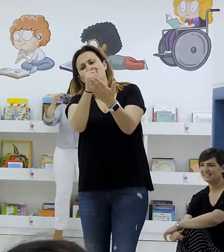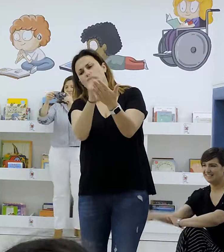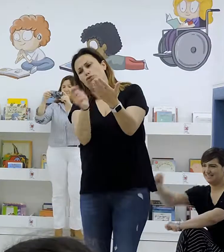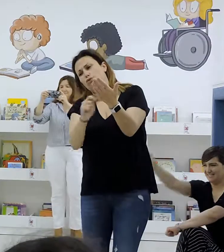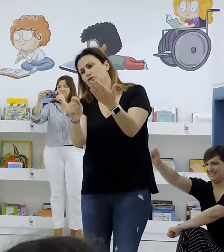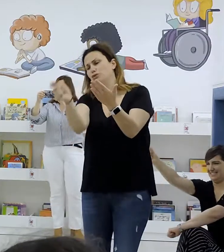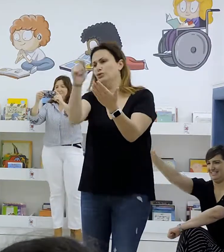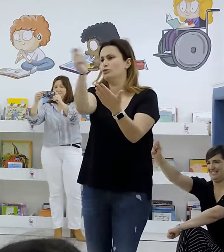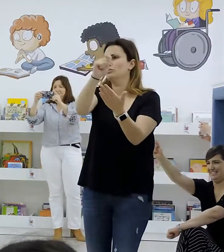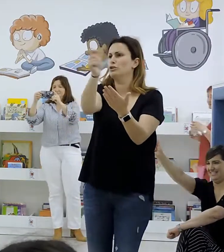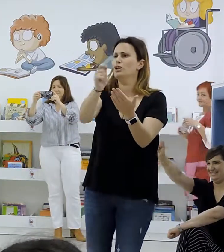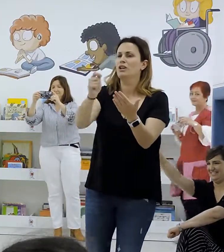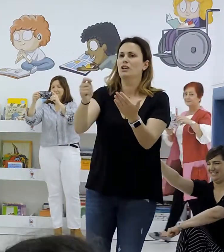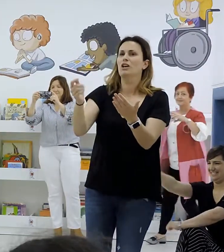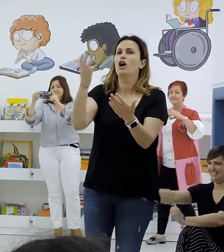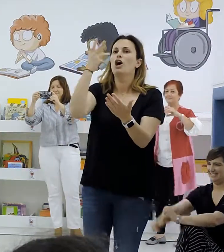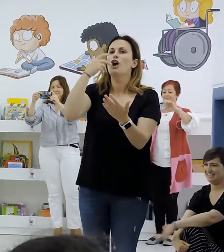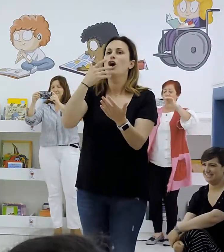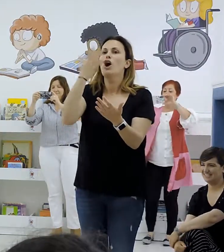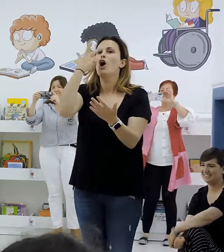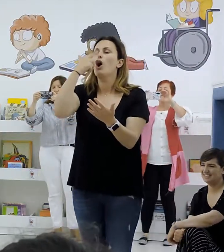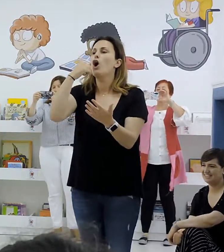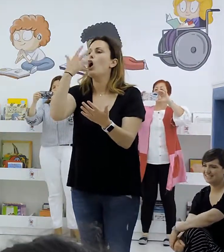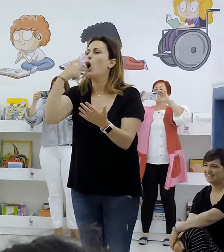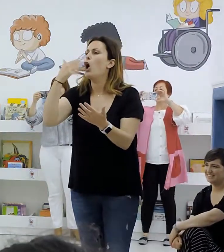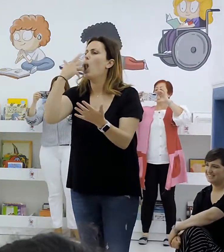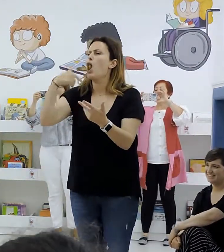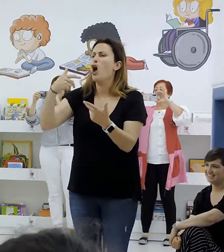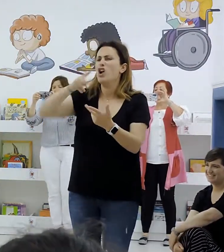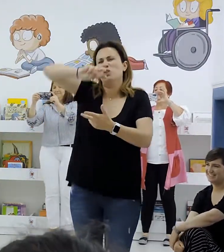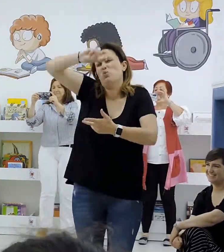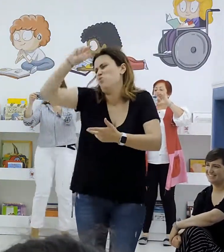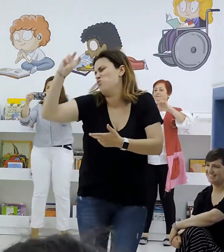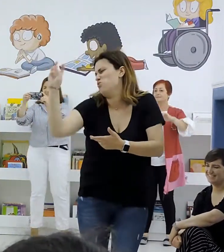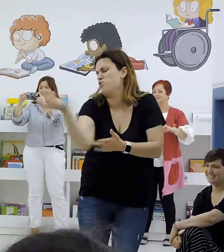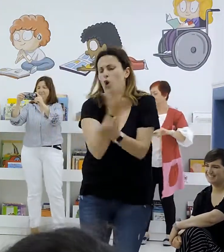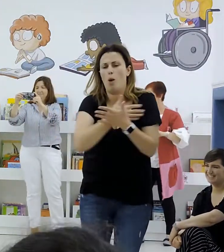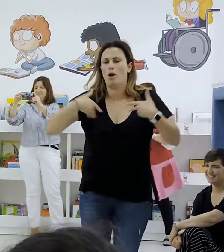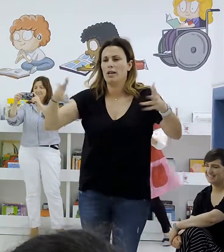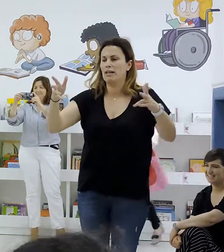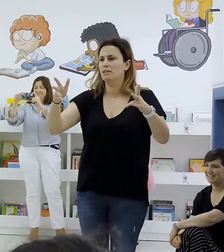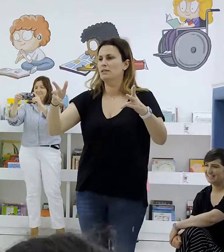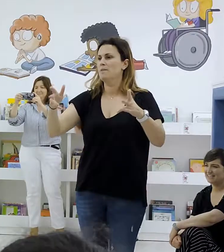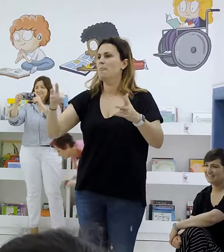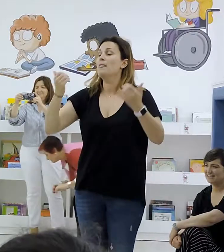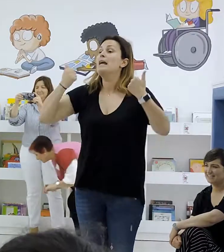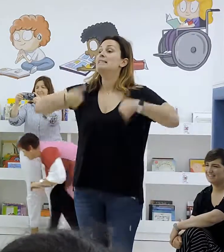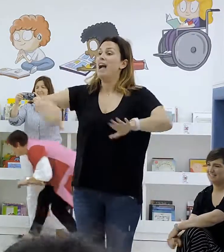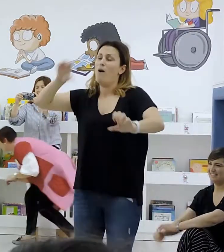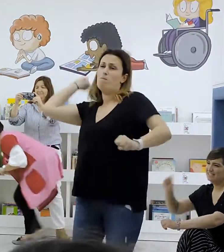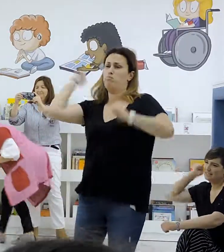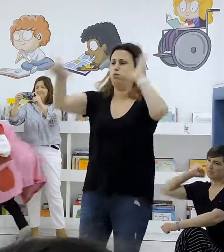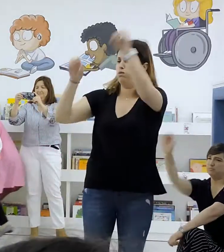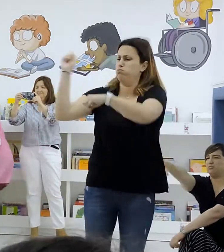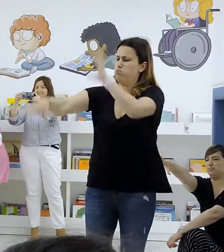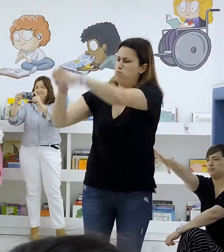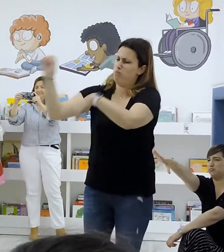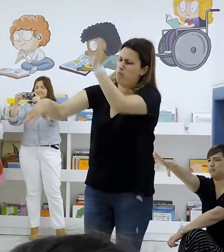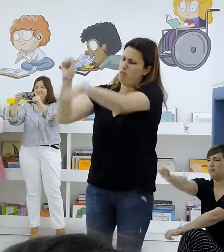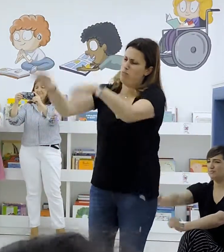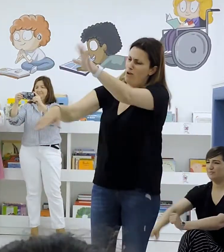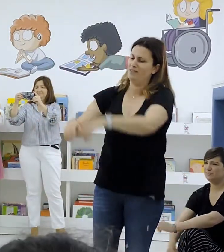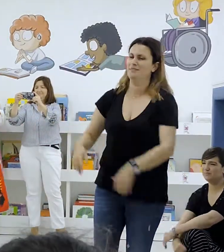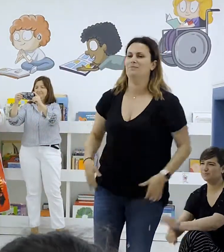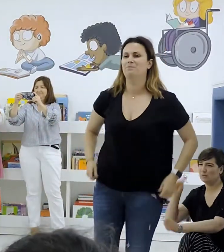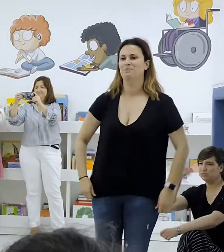Coloreáis. Y hay que colorear de cualquier color, de igual o de muchos colores. Venga, y ahora tiráis los colores al libro.